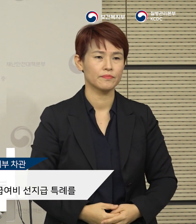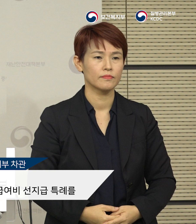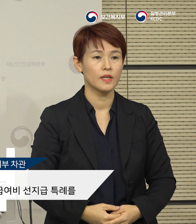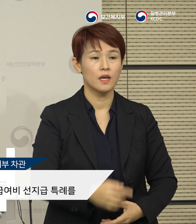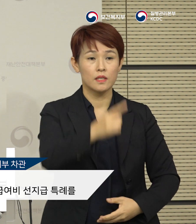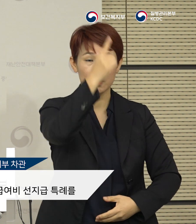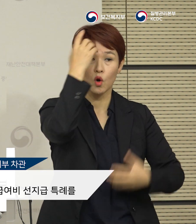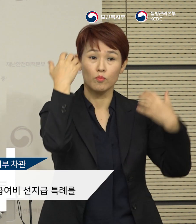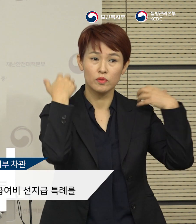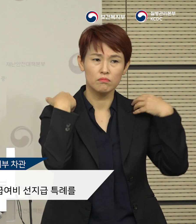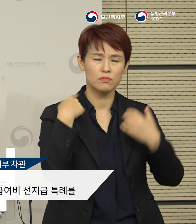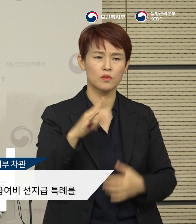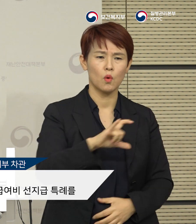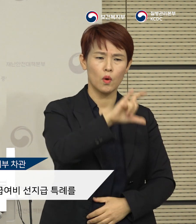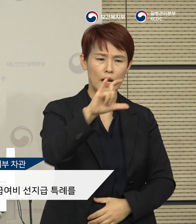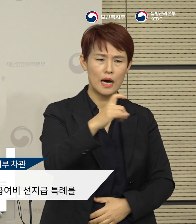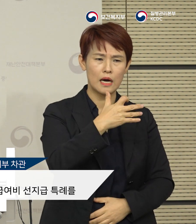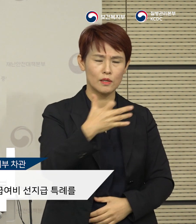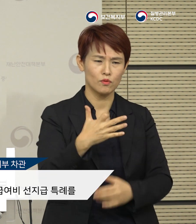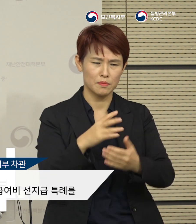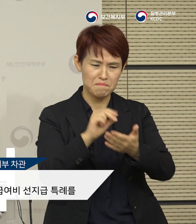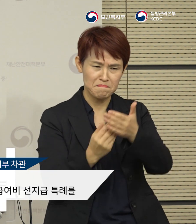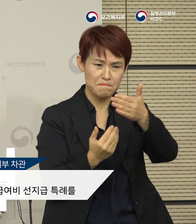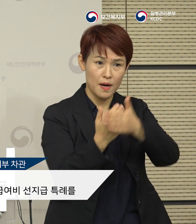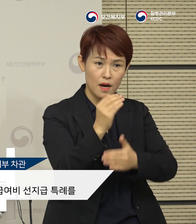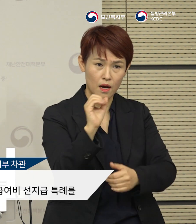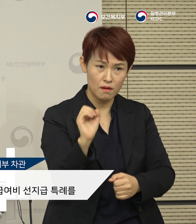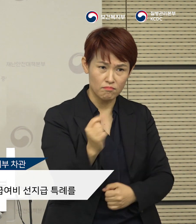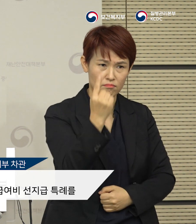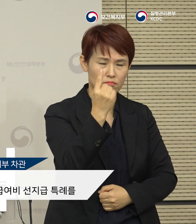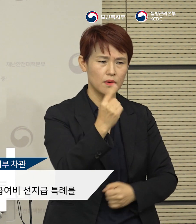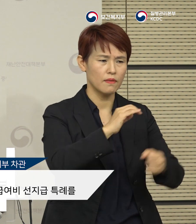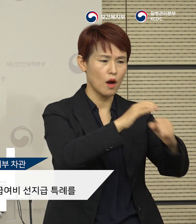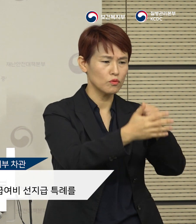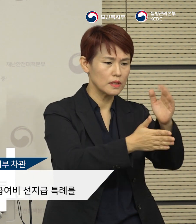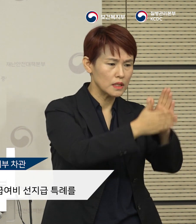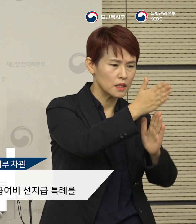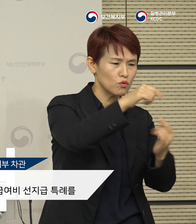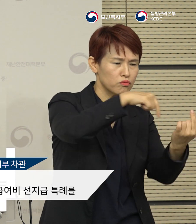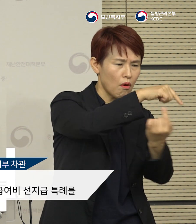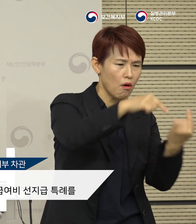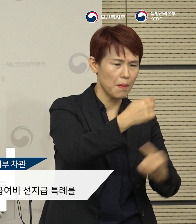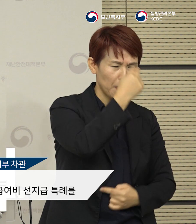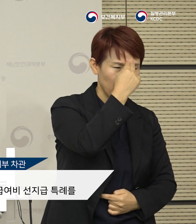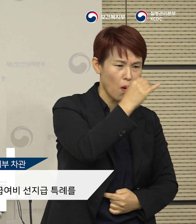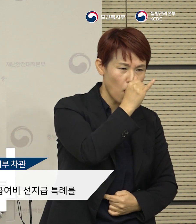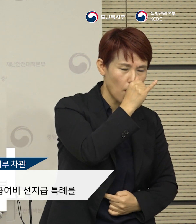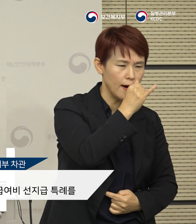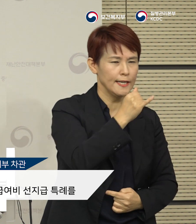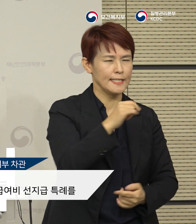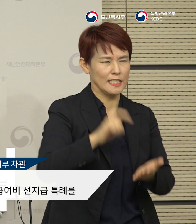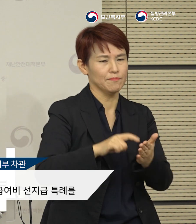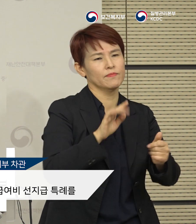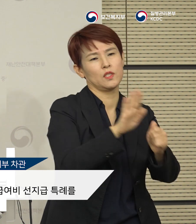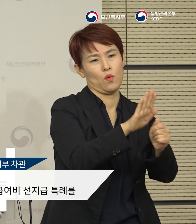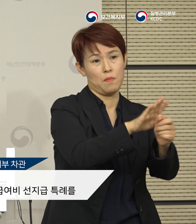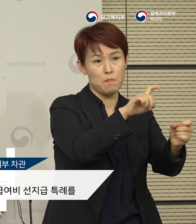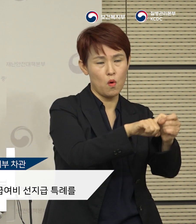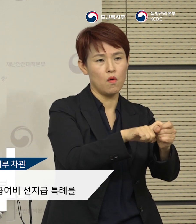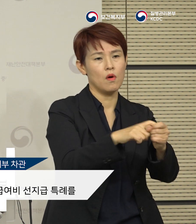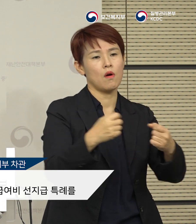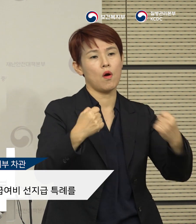정부는 코로나19 상황에 따른 대구시 의료기관의 운영상 어려움을 긴급 지원하기 위하여 건강보험